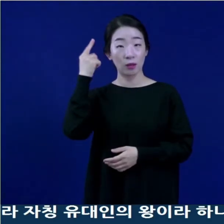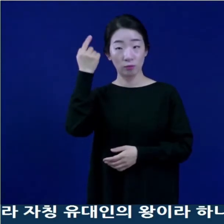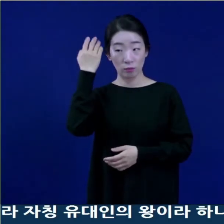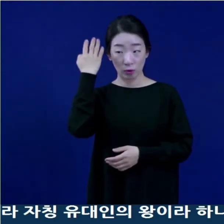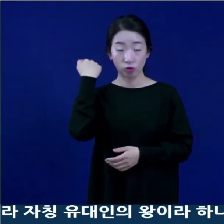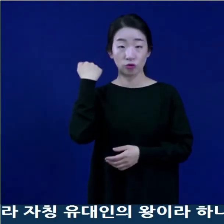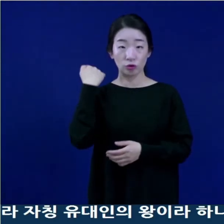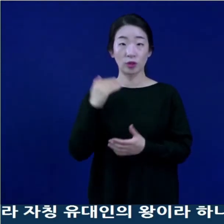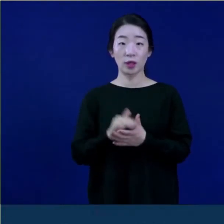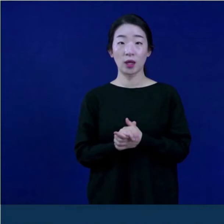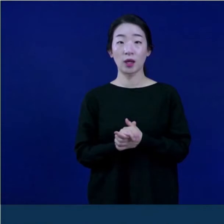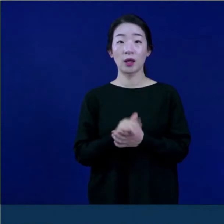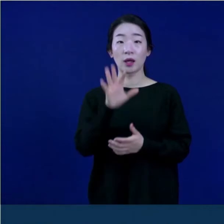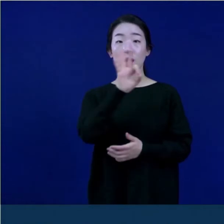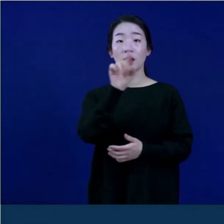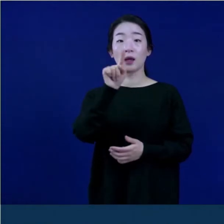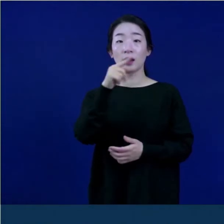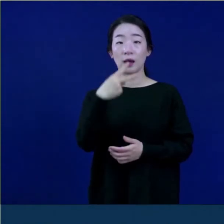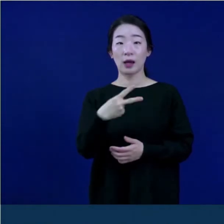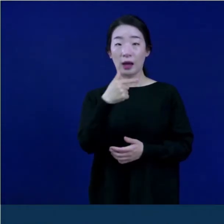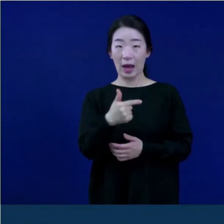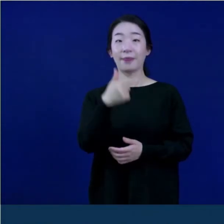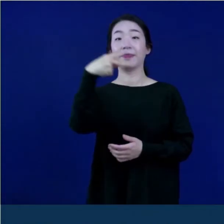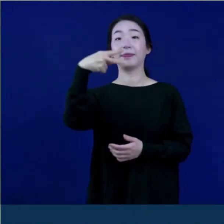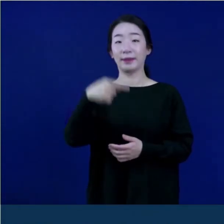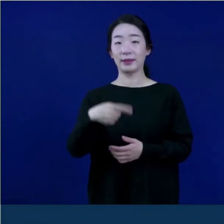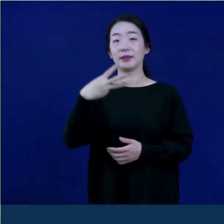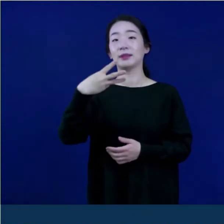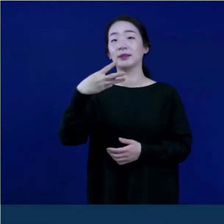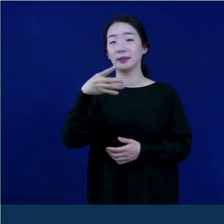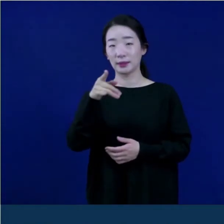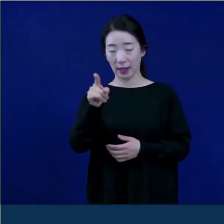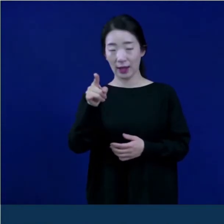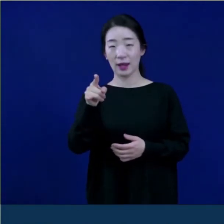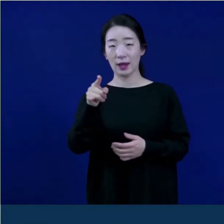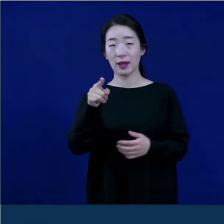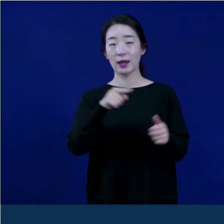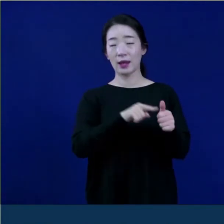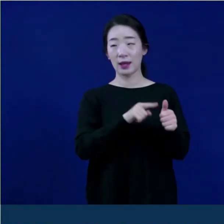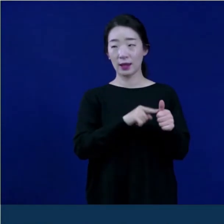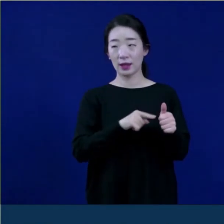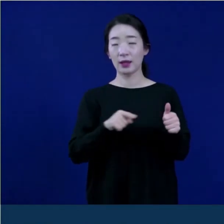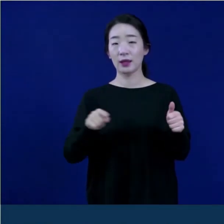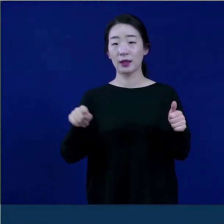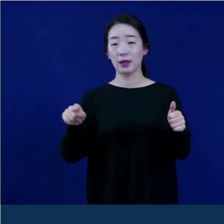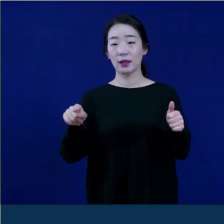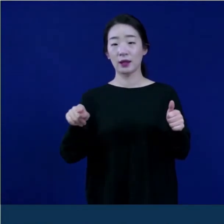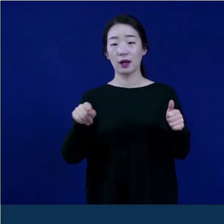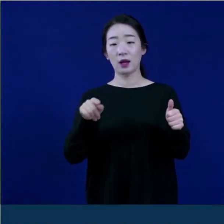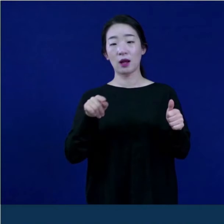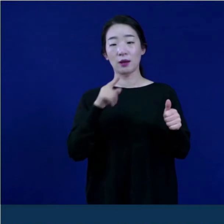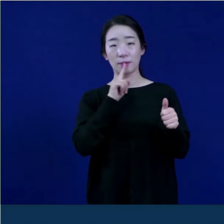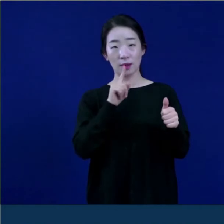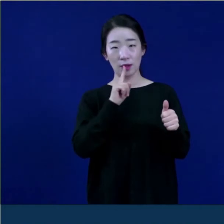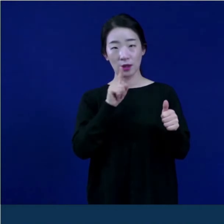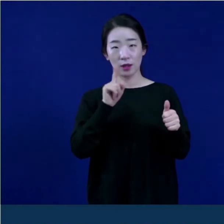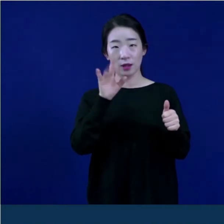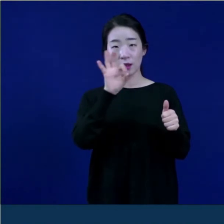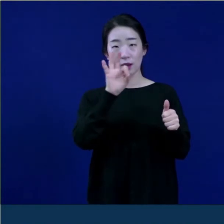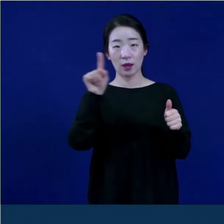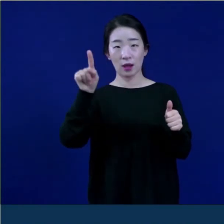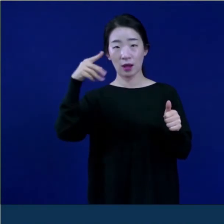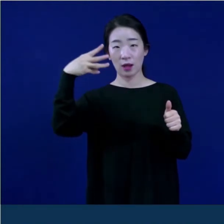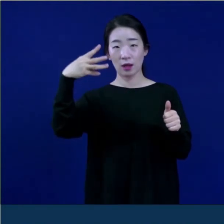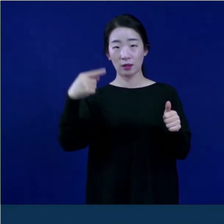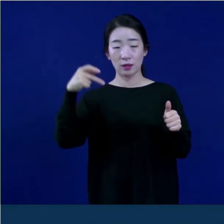들으시면서 안드레가 베드로를 찾아가서 베드로에게 증언했던 말 기억나십니까? 아르키메데스 하고도 연결해